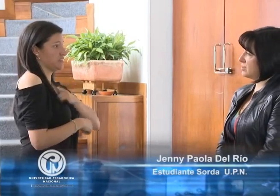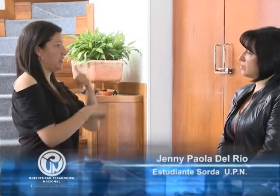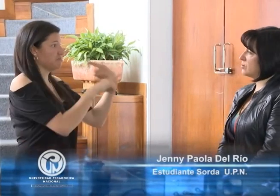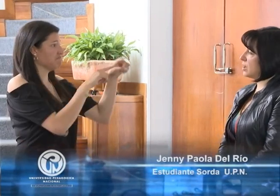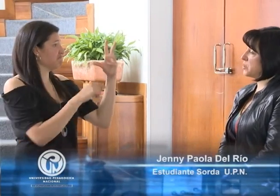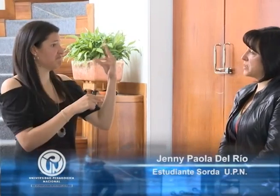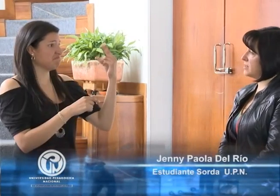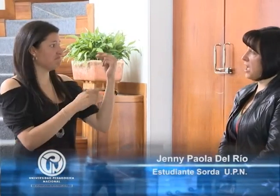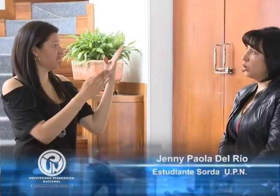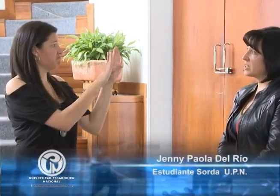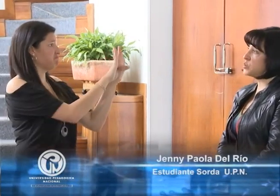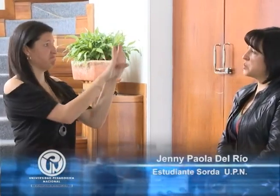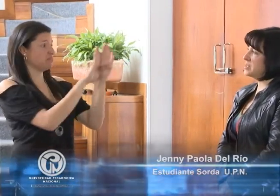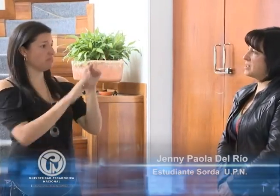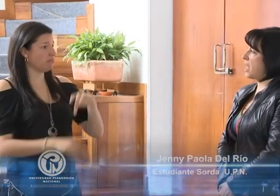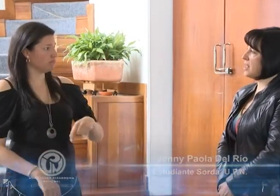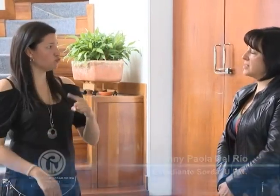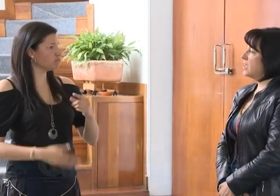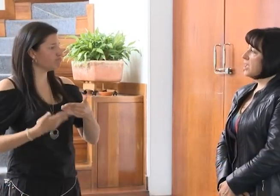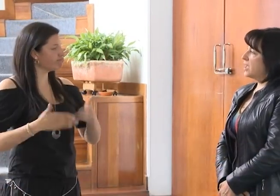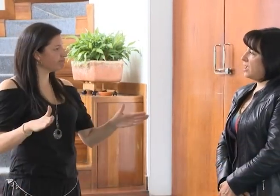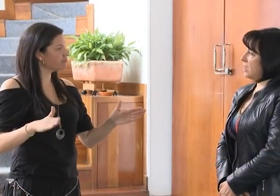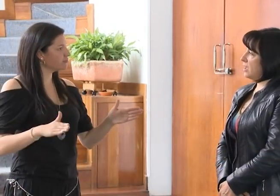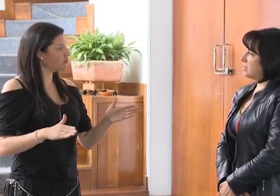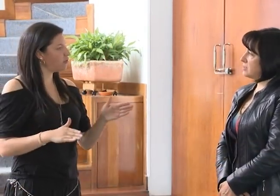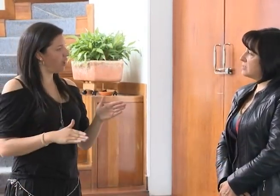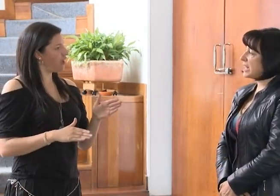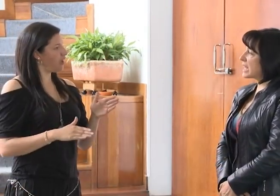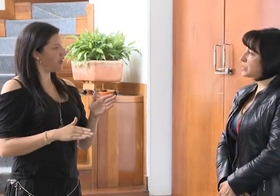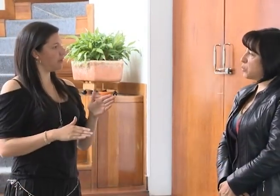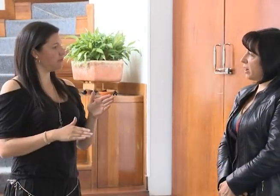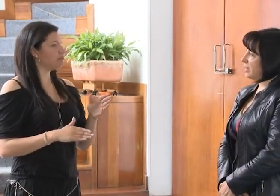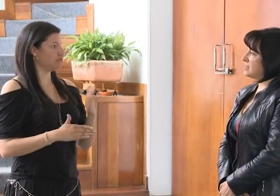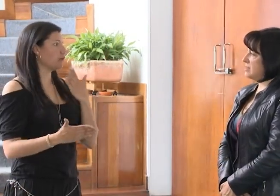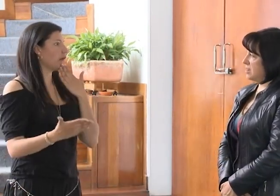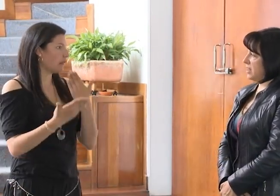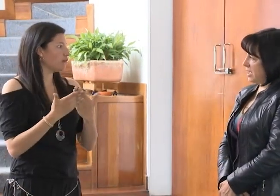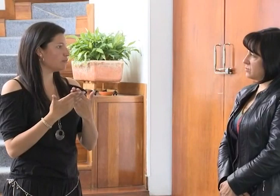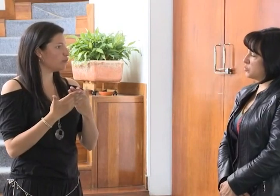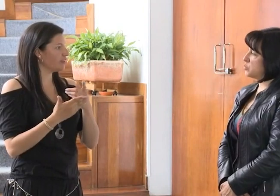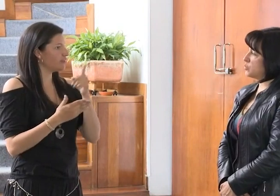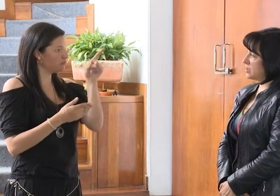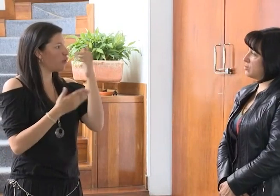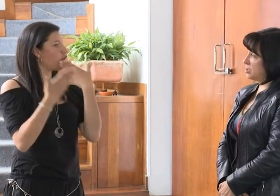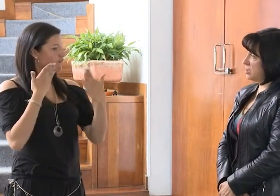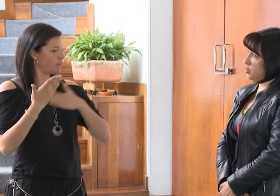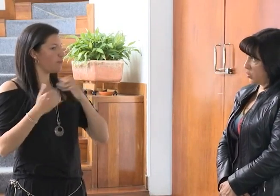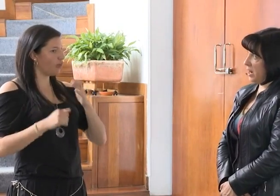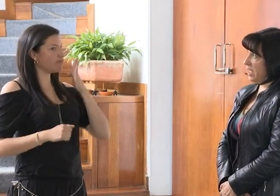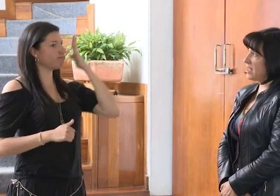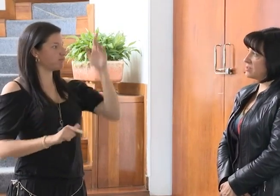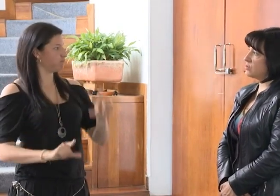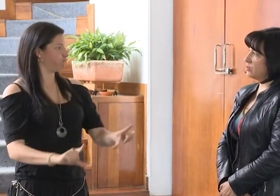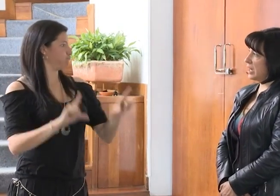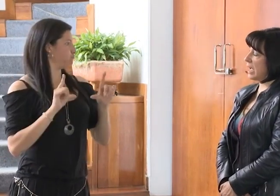sordos a la universidad. Otras universidades cierran las puertas, se niegan a estos procesos y yo le agradezco, ¿no?,